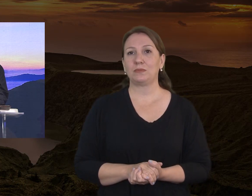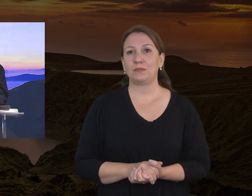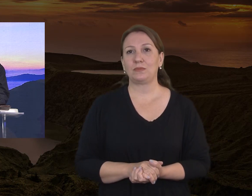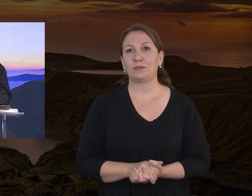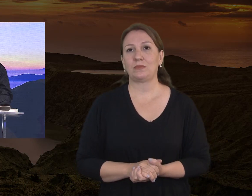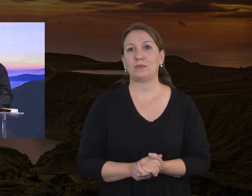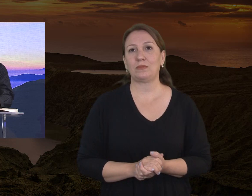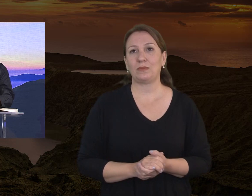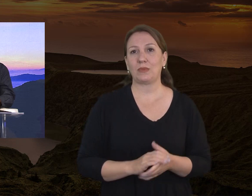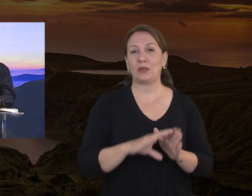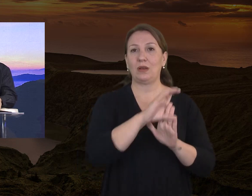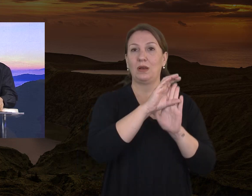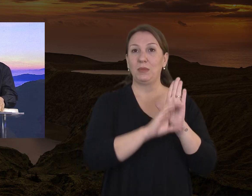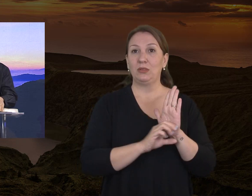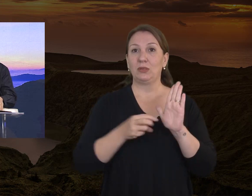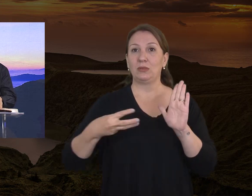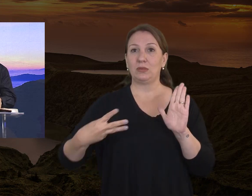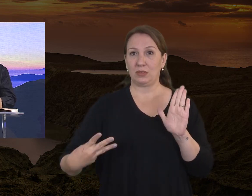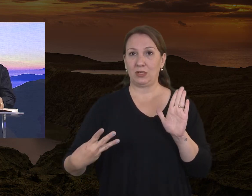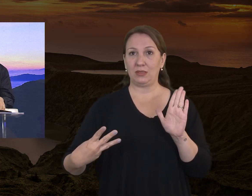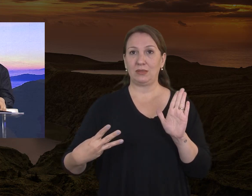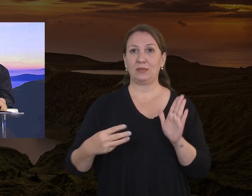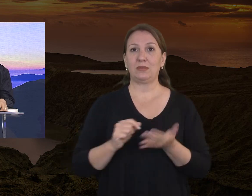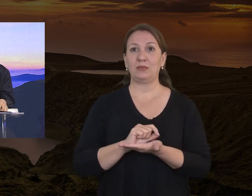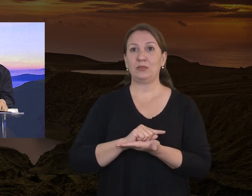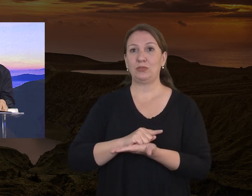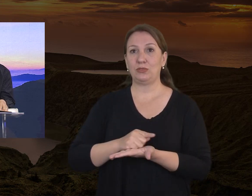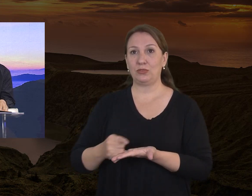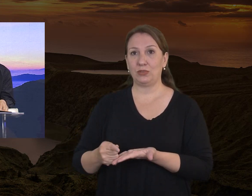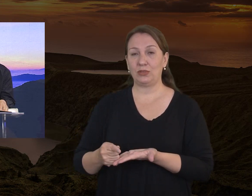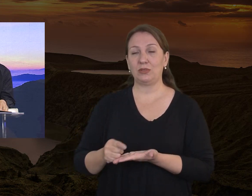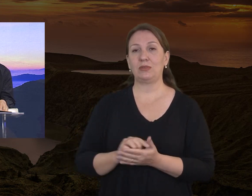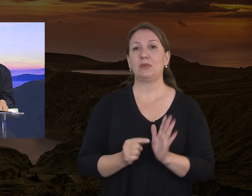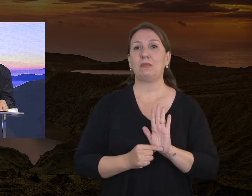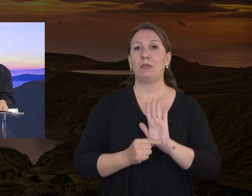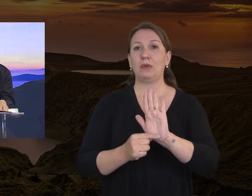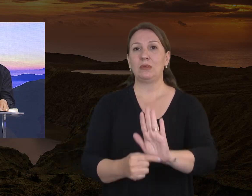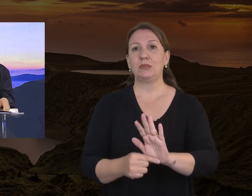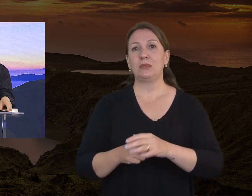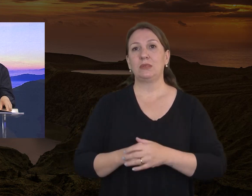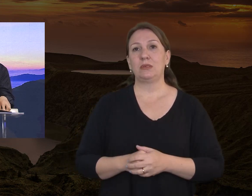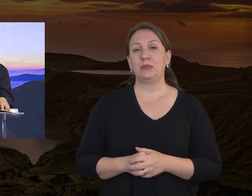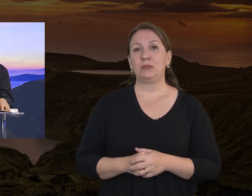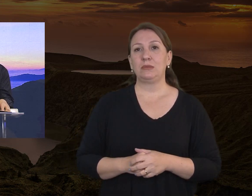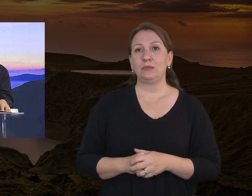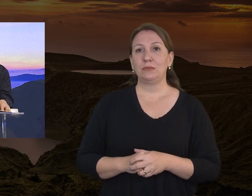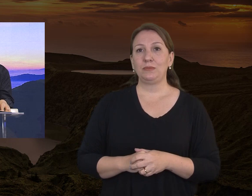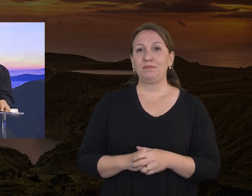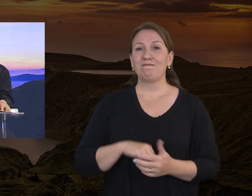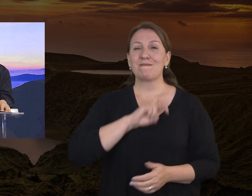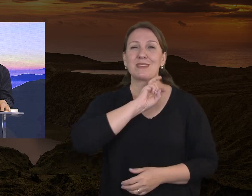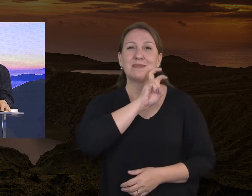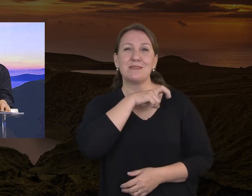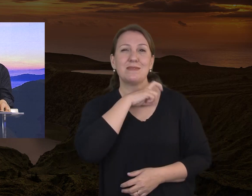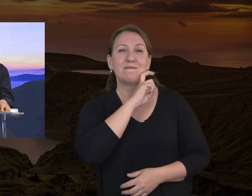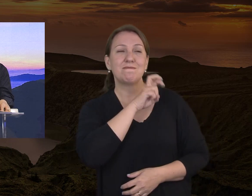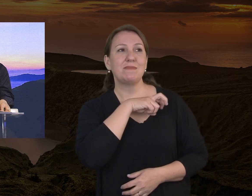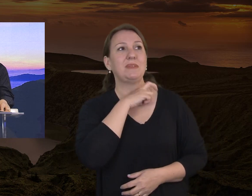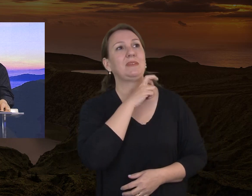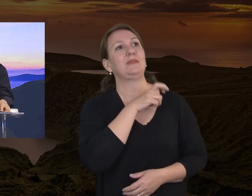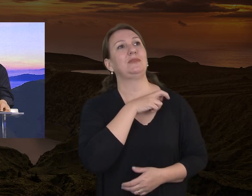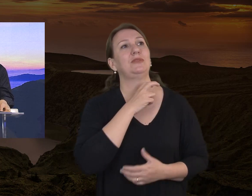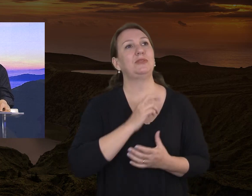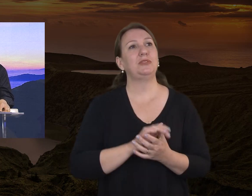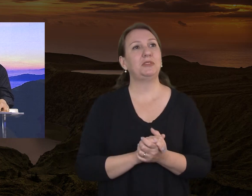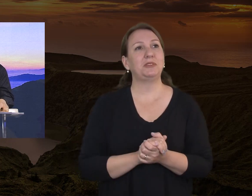Então, no capítulo 3 de Gênesis, ali diz o seguinte: a serpente, versículo 1, a